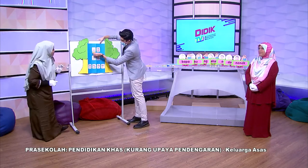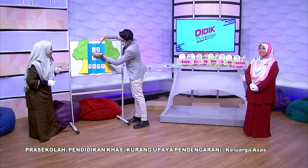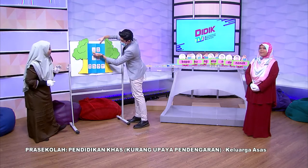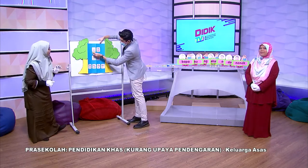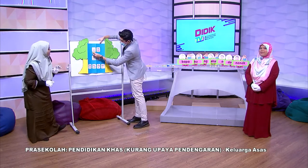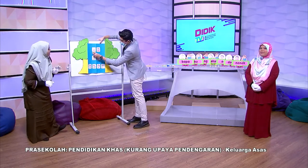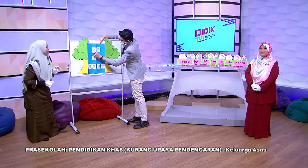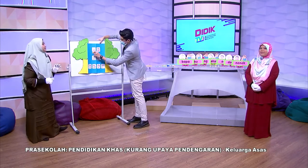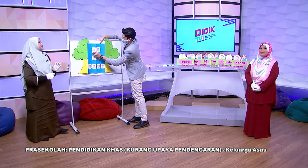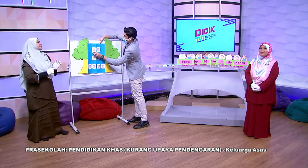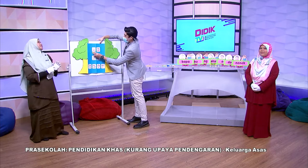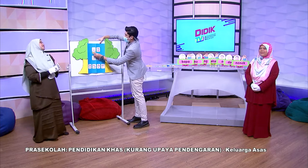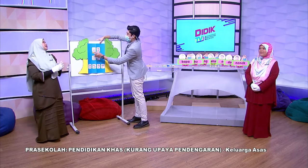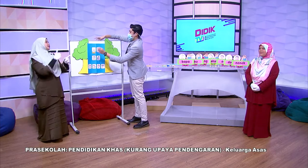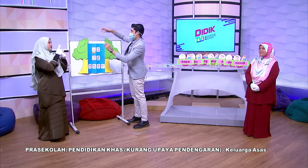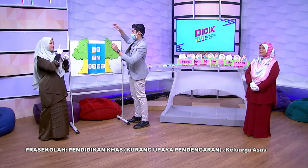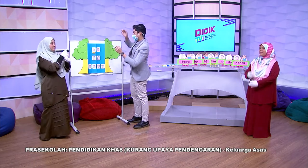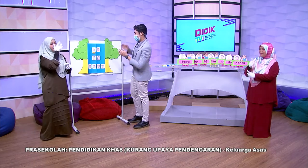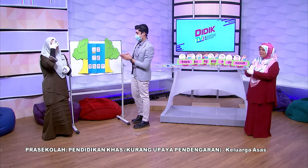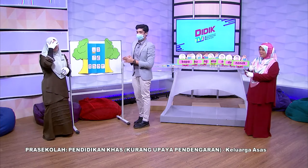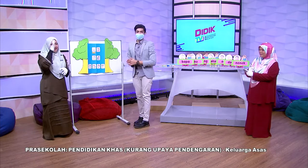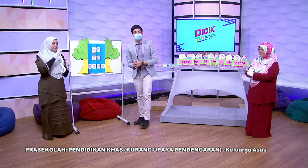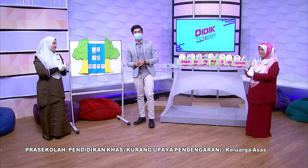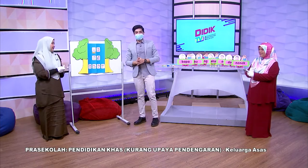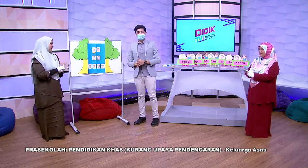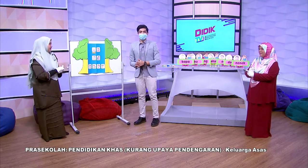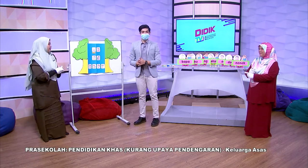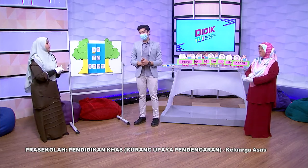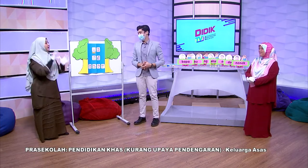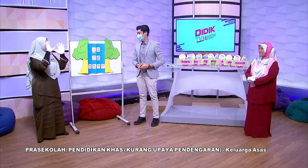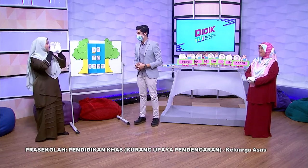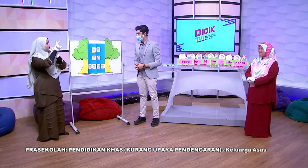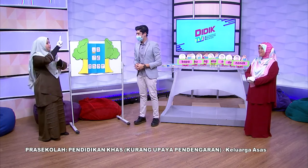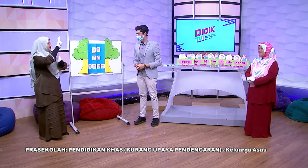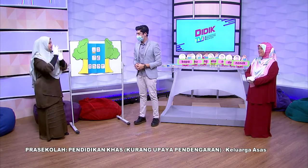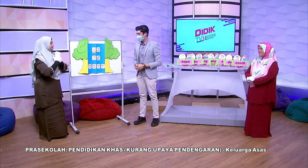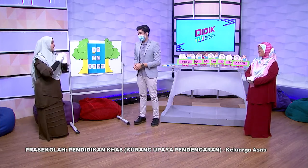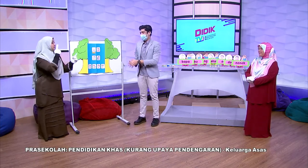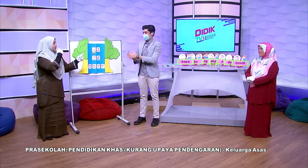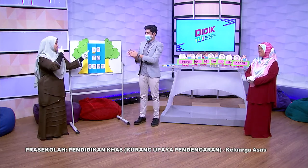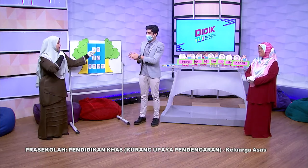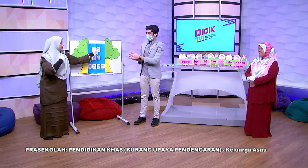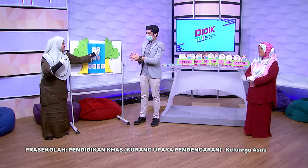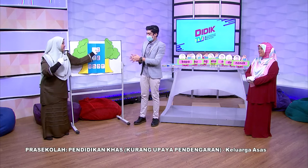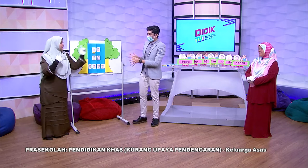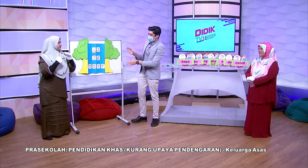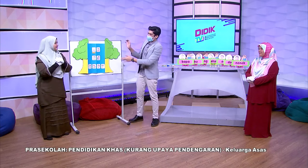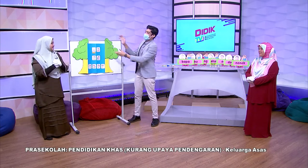my god cie ngetop Anda Irfan Oke gambar kedua kabarnya nih kalau ada